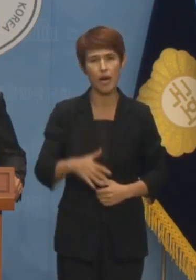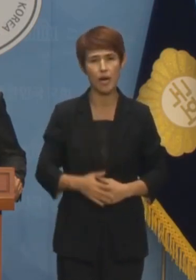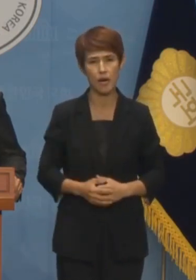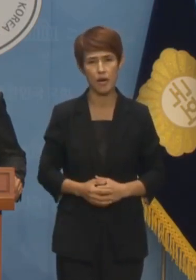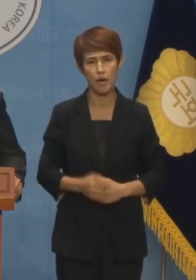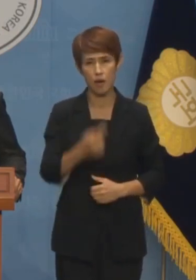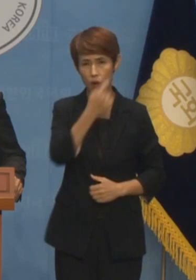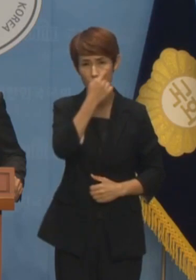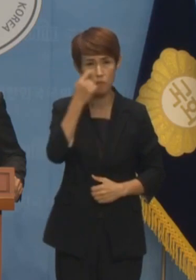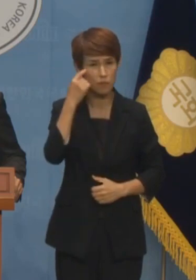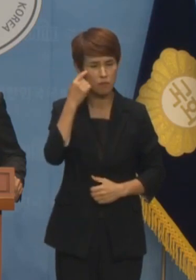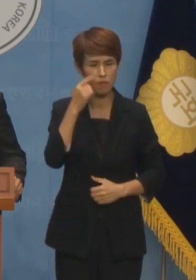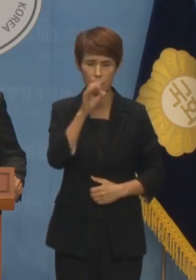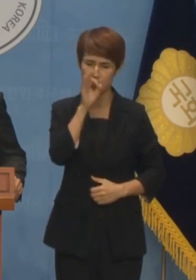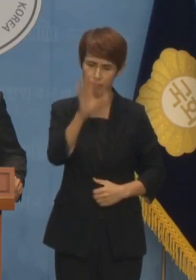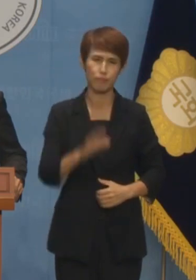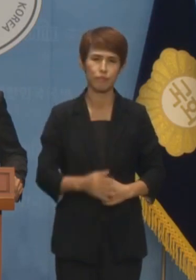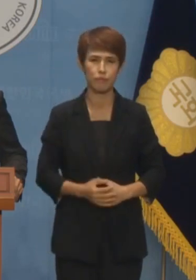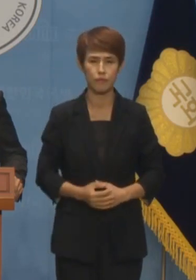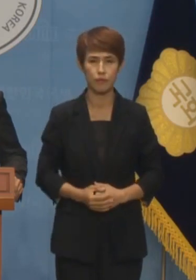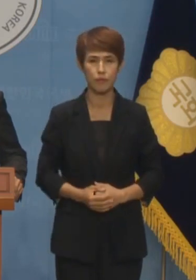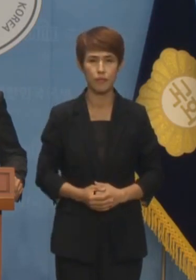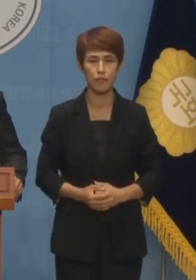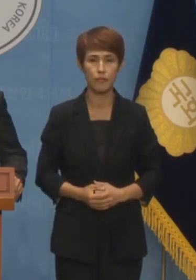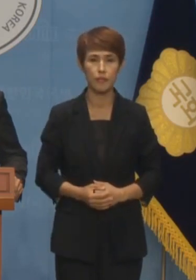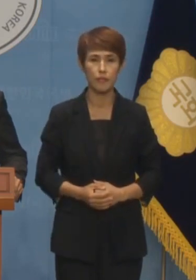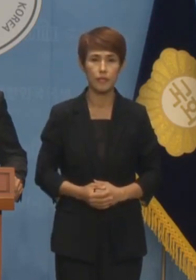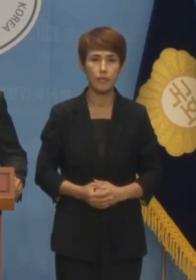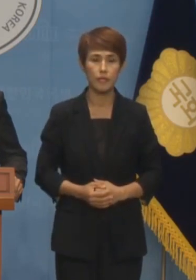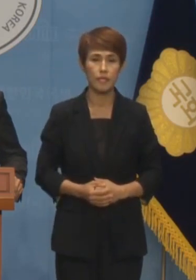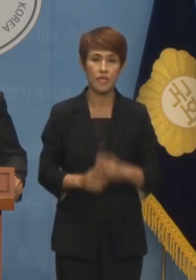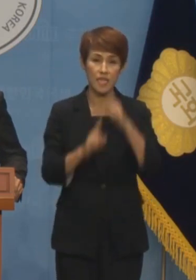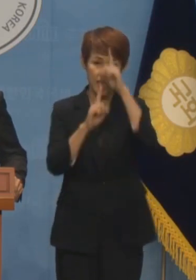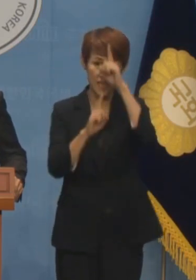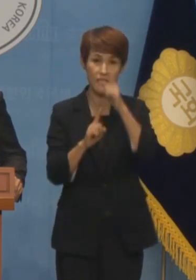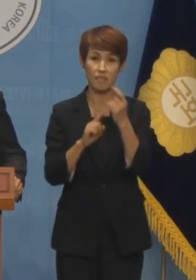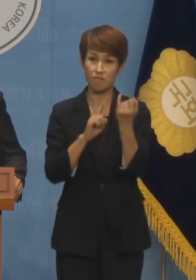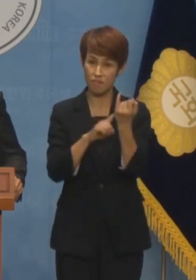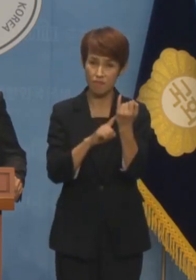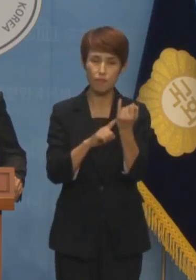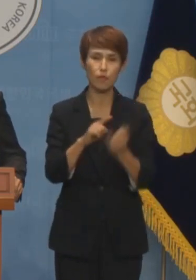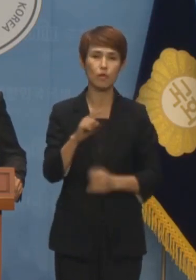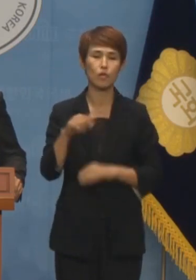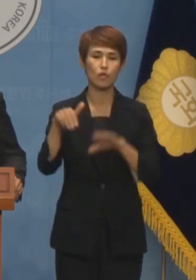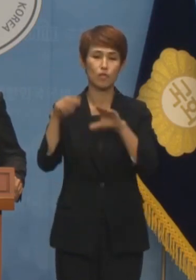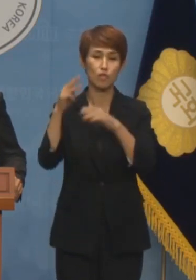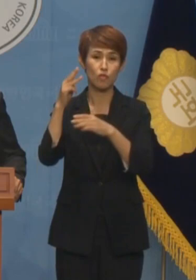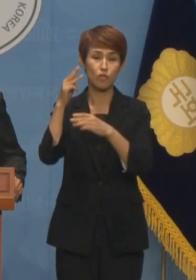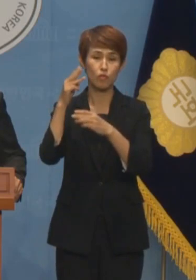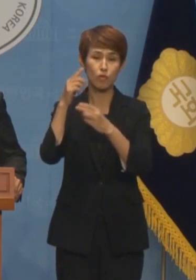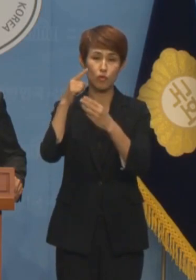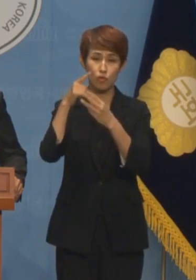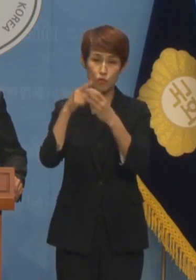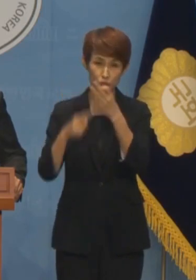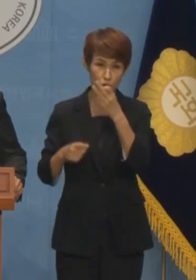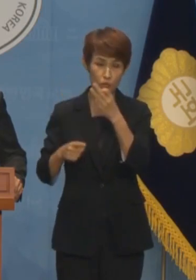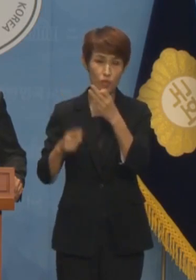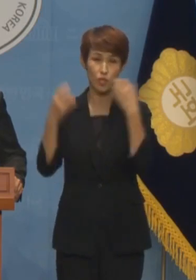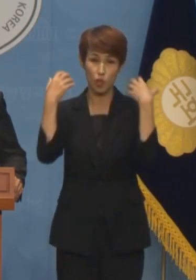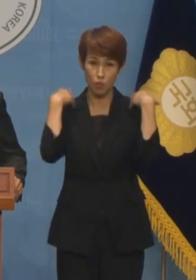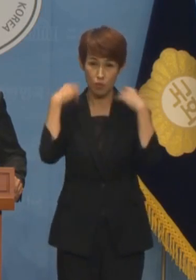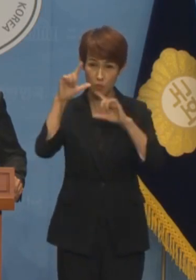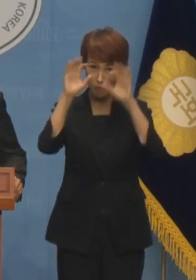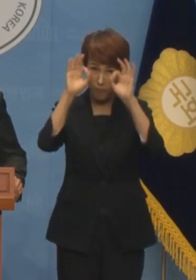인사검증은 불가능합니다. 하지만 이 후보자와 윤석열 정부의 자세를 보면